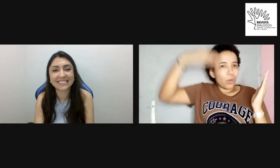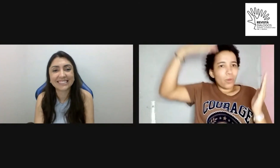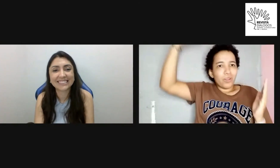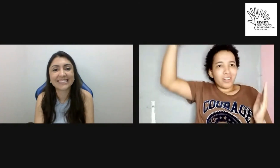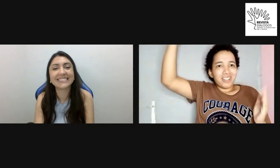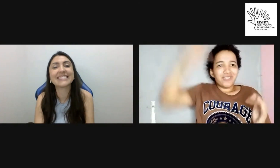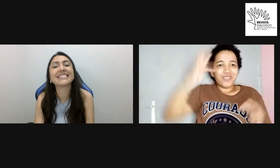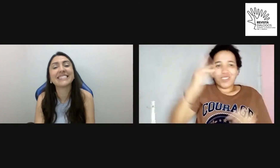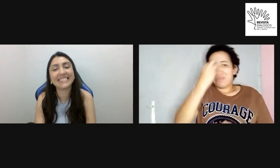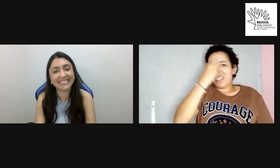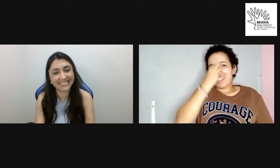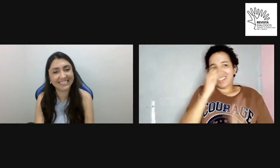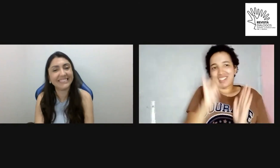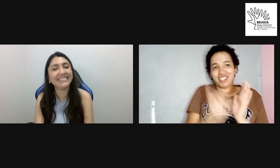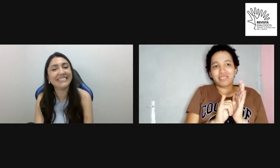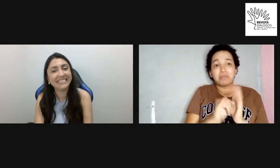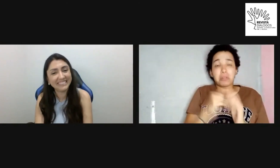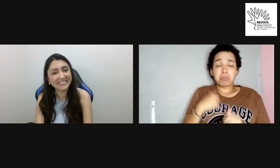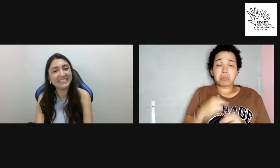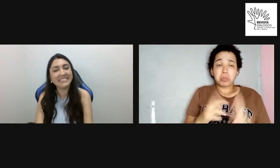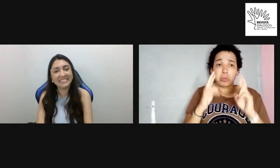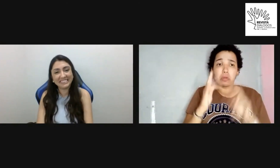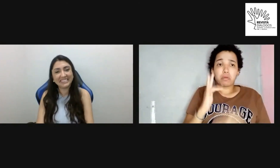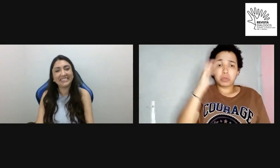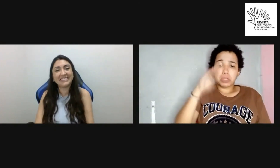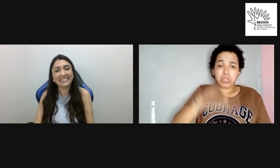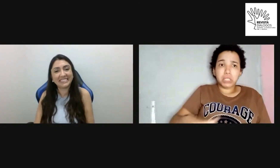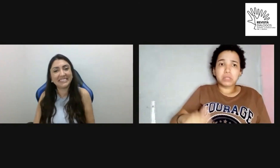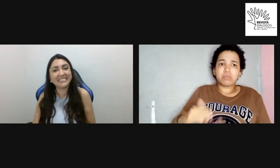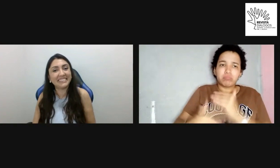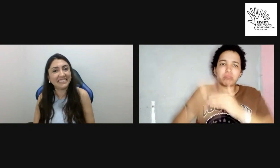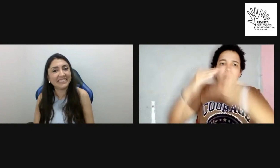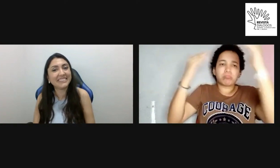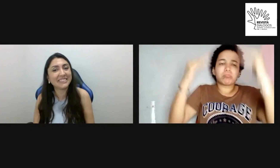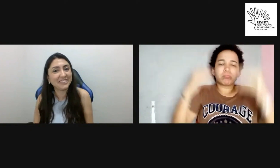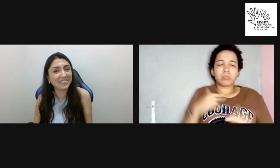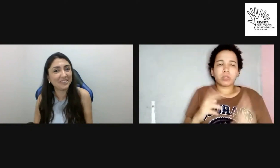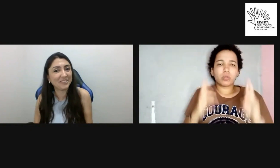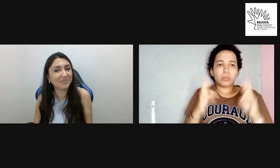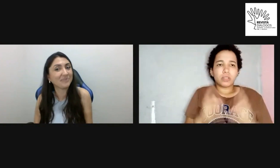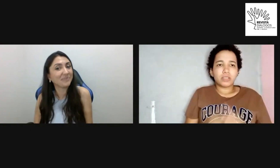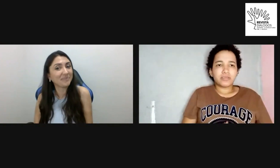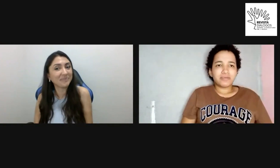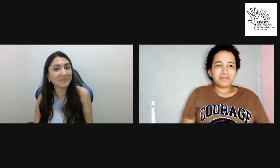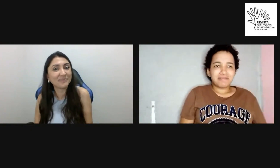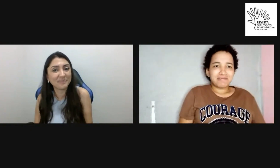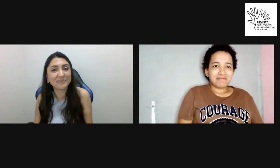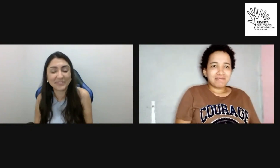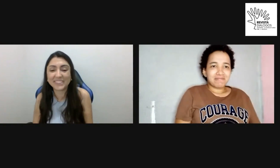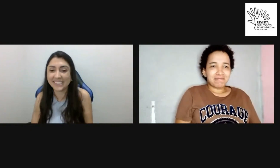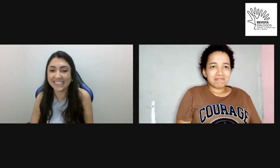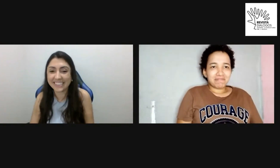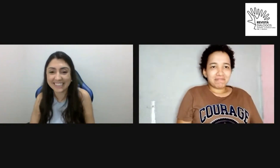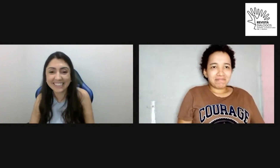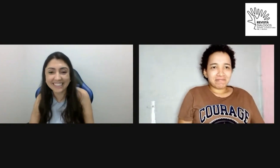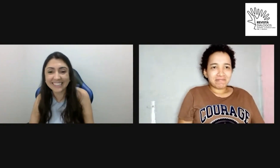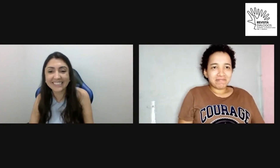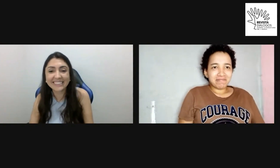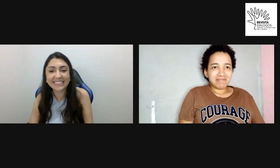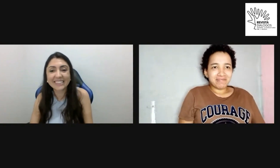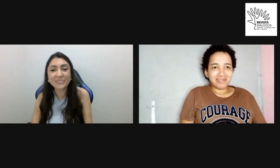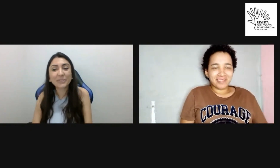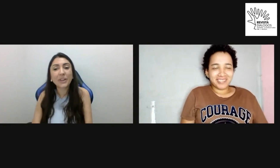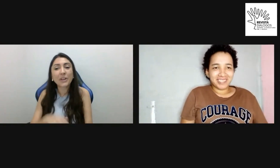que falem sobre a identidade do palhaço surdo. É isso que eu realmente espero que aconteça.